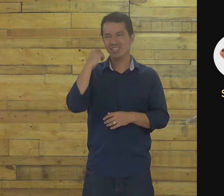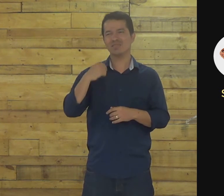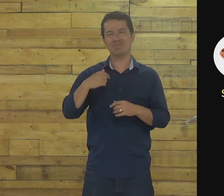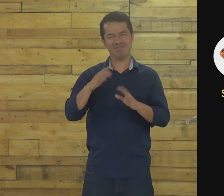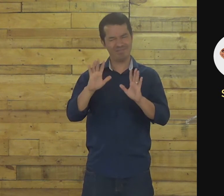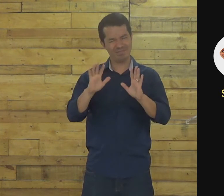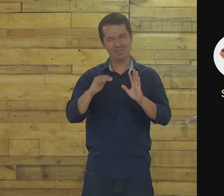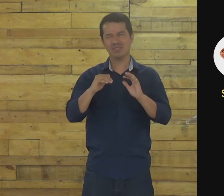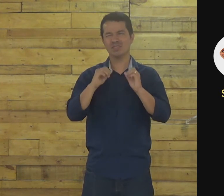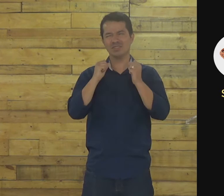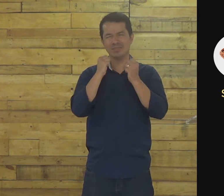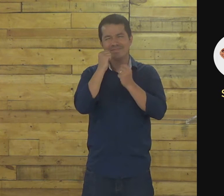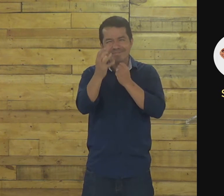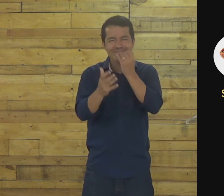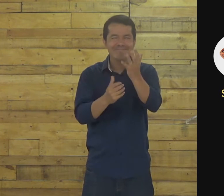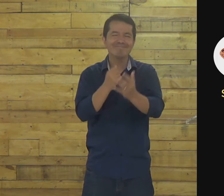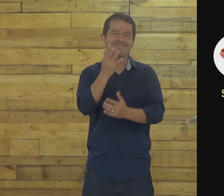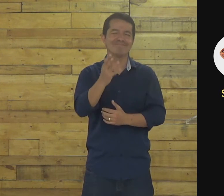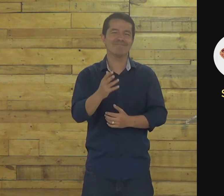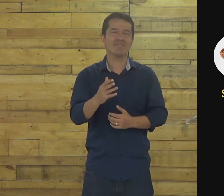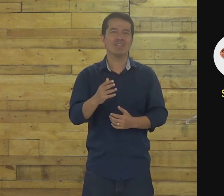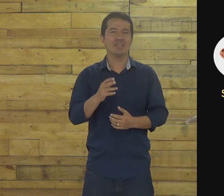Aí você perde.